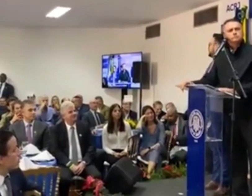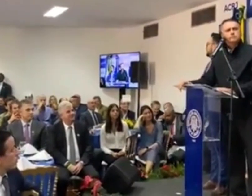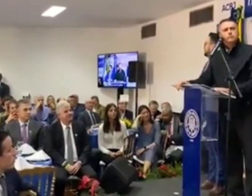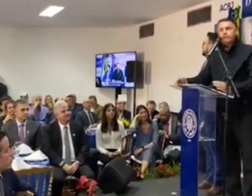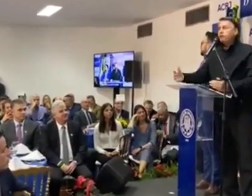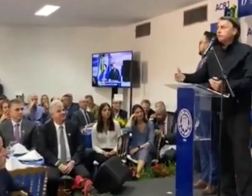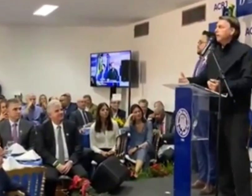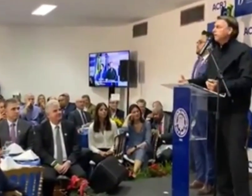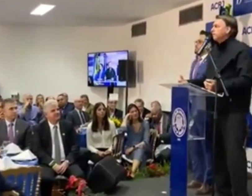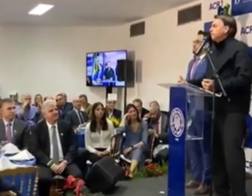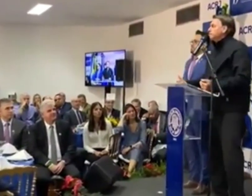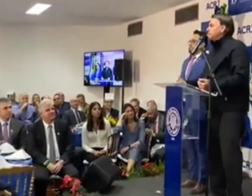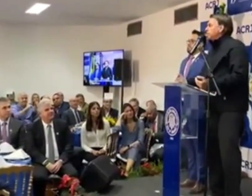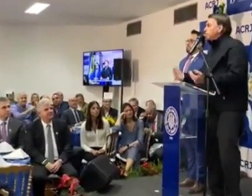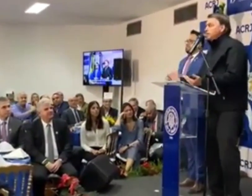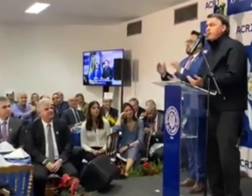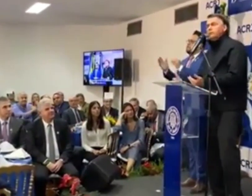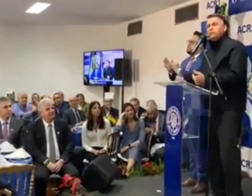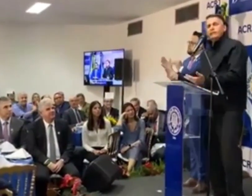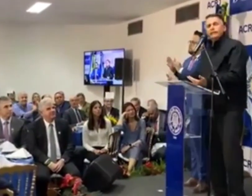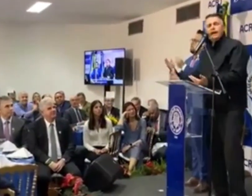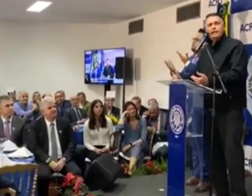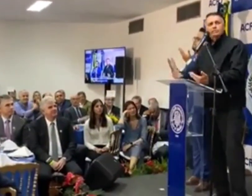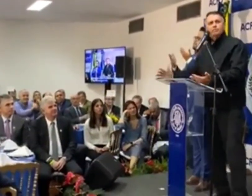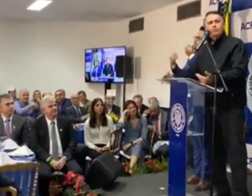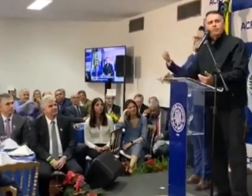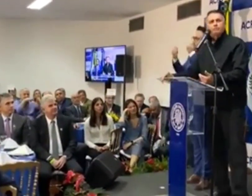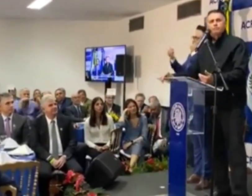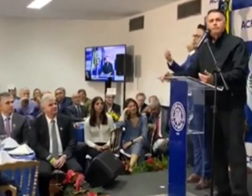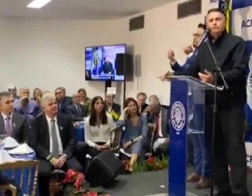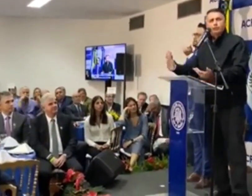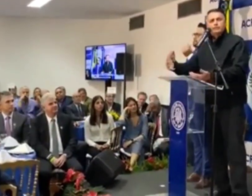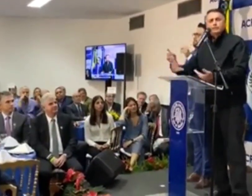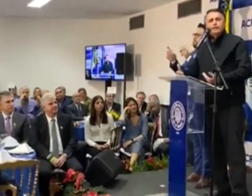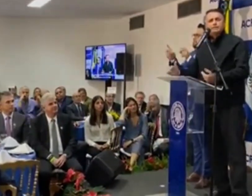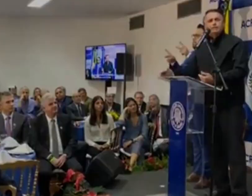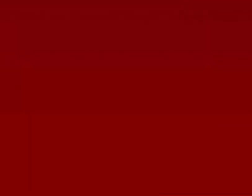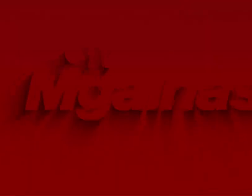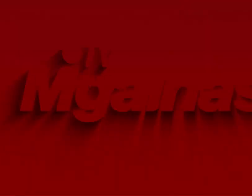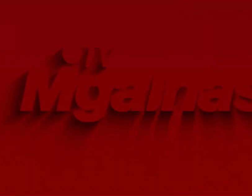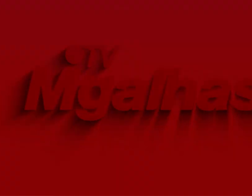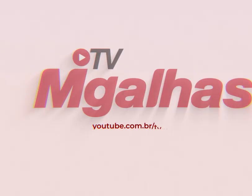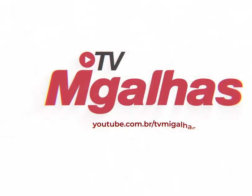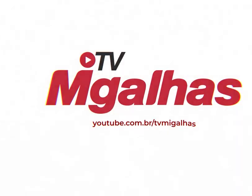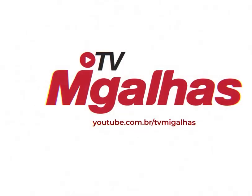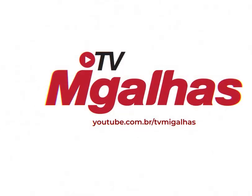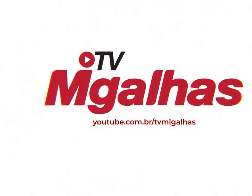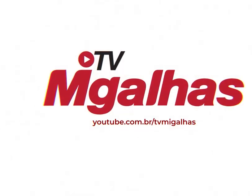Falta conhecimento de realidade, de povo, falta interação.